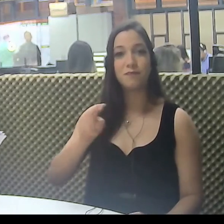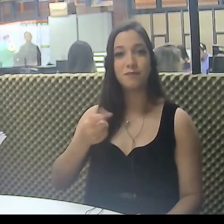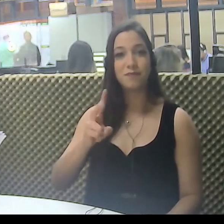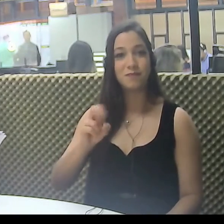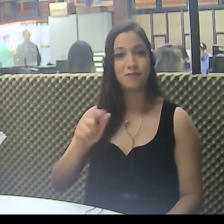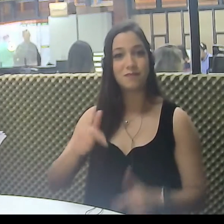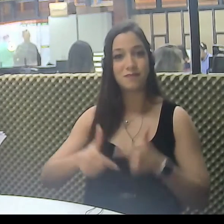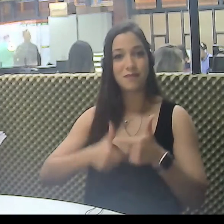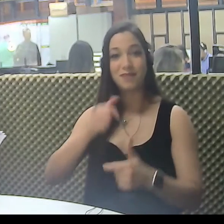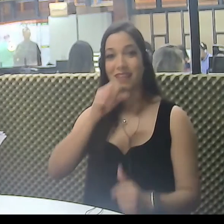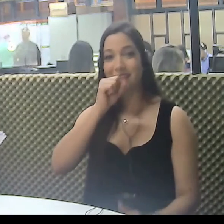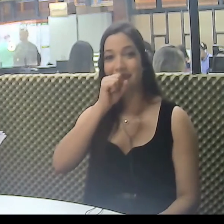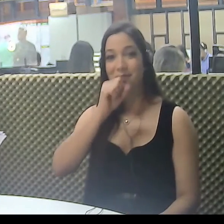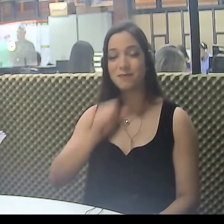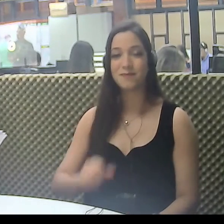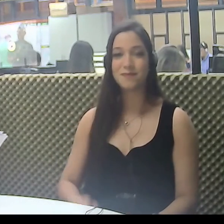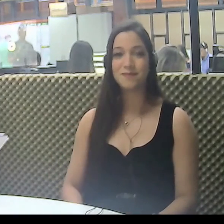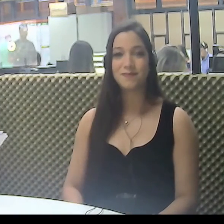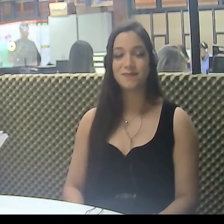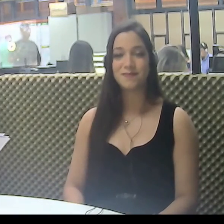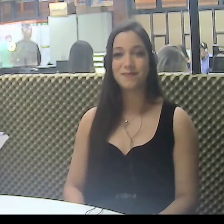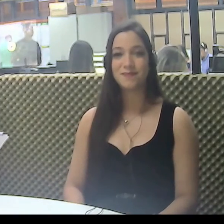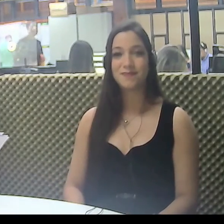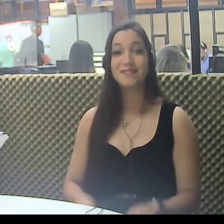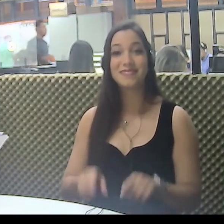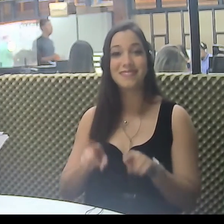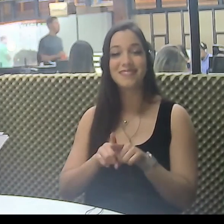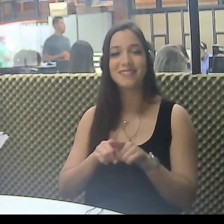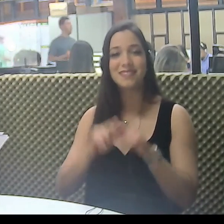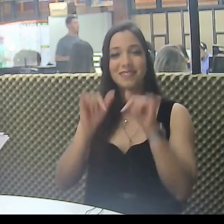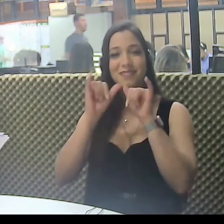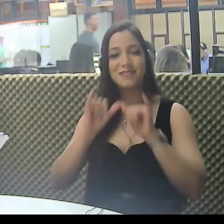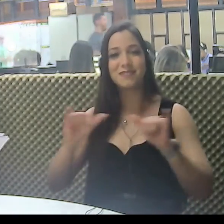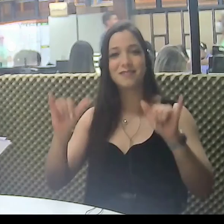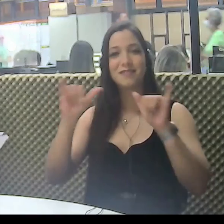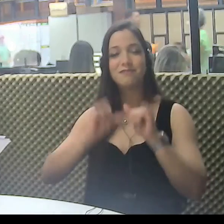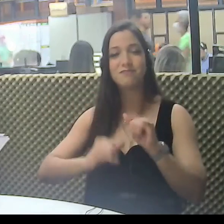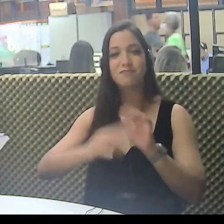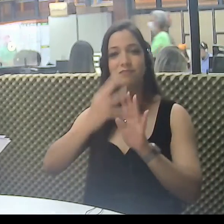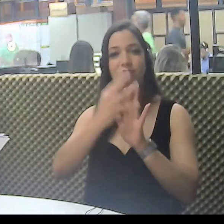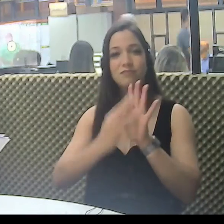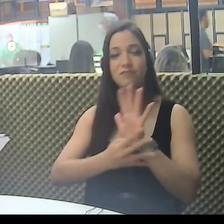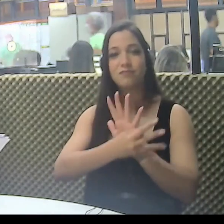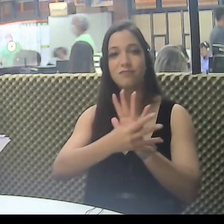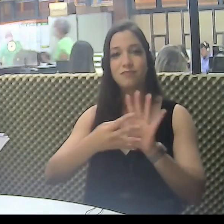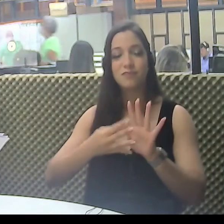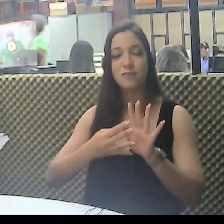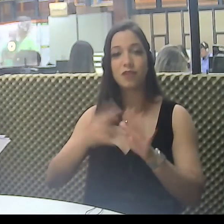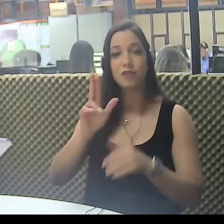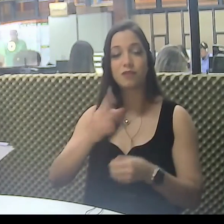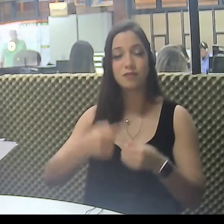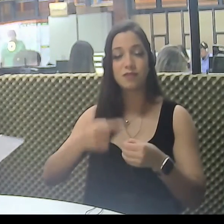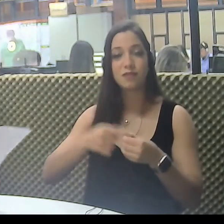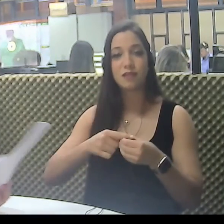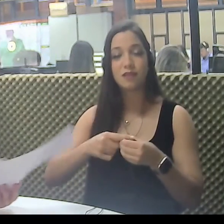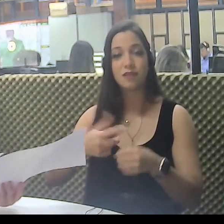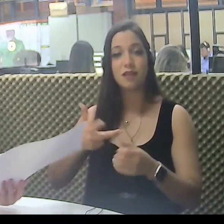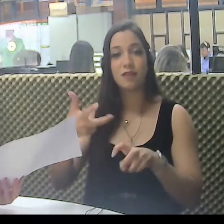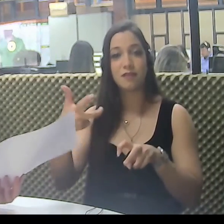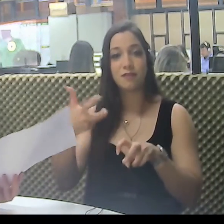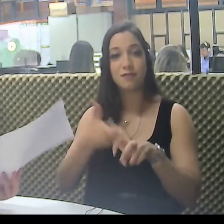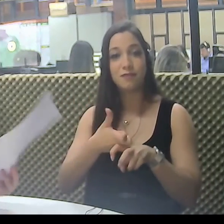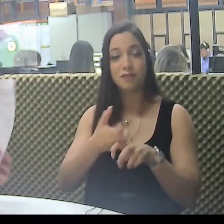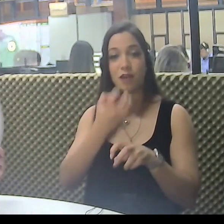vagas de emprego neste sábado. E ainda divulgado o cronograma da etapa urbana da campanha de